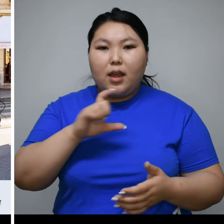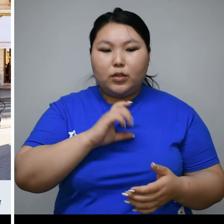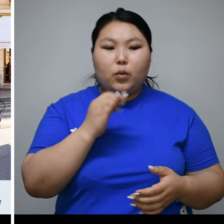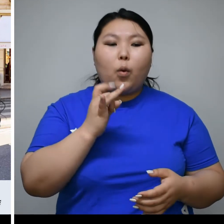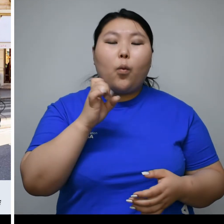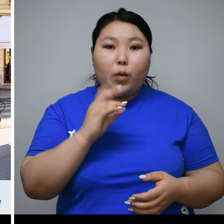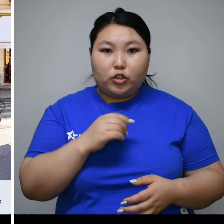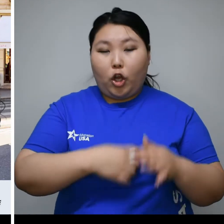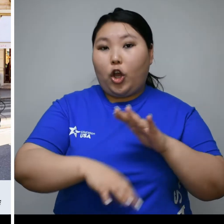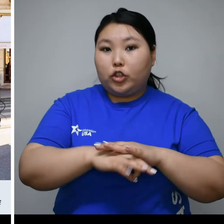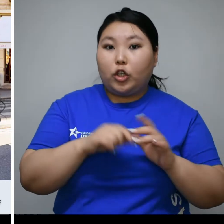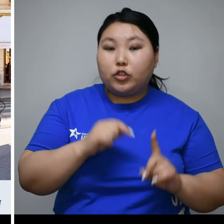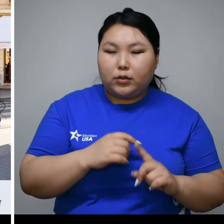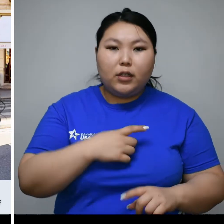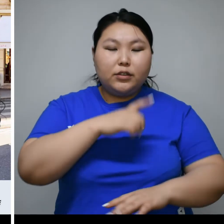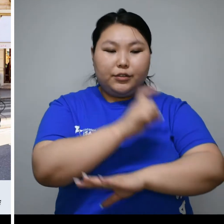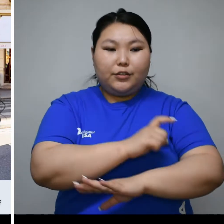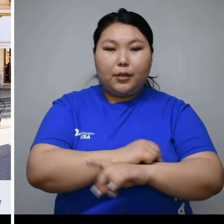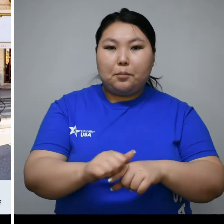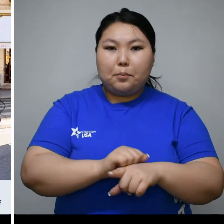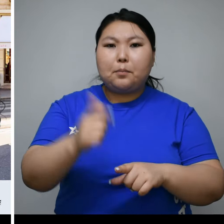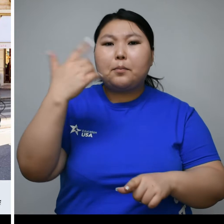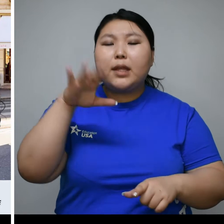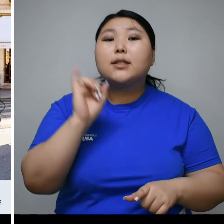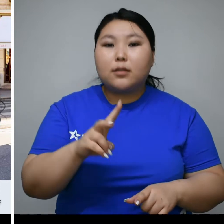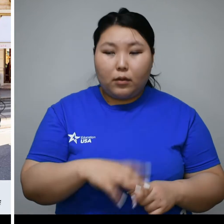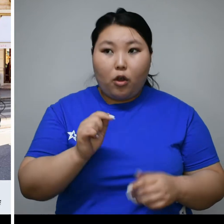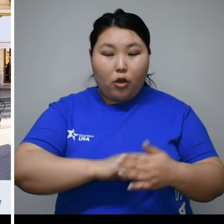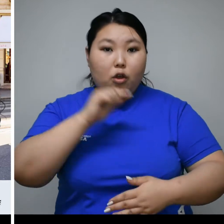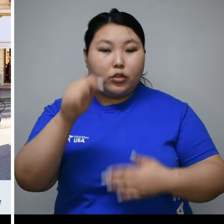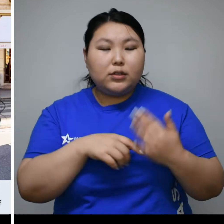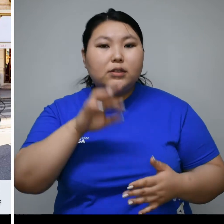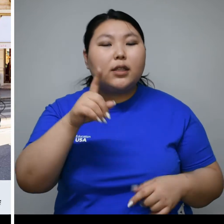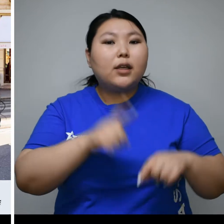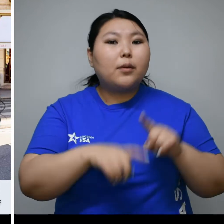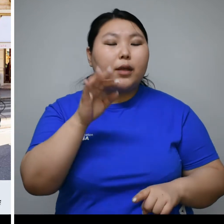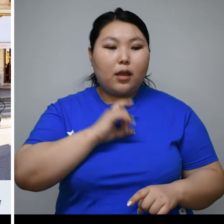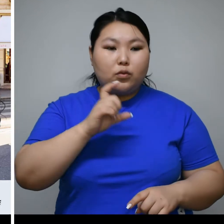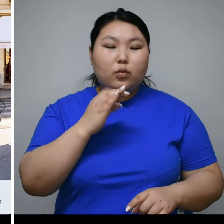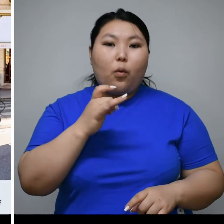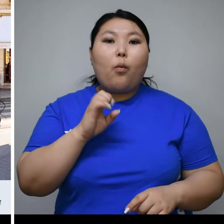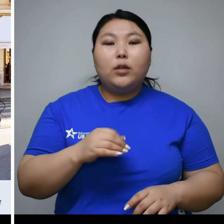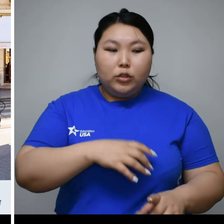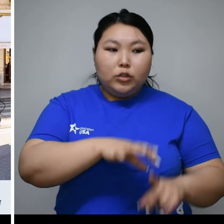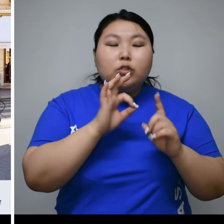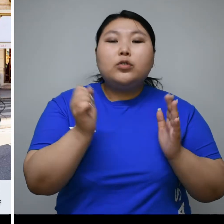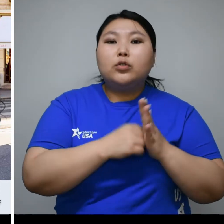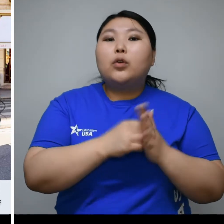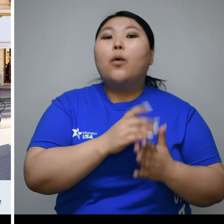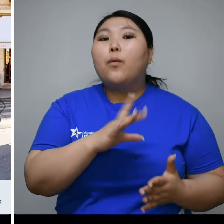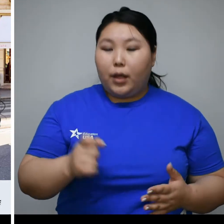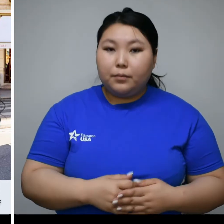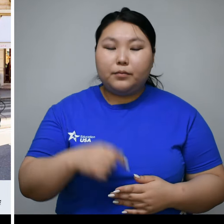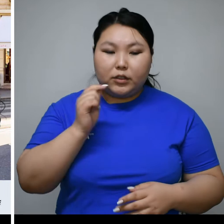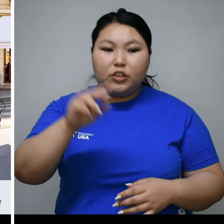их сурвалжуудыг олоод тэгээд хичээлээ бэлтгэдэг байсан бол очоод за яг ямар их сурвалжийг сонгох ёстой юм бэ